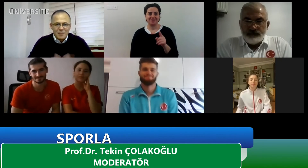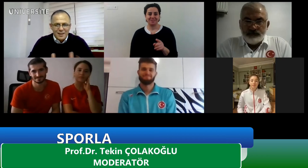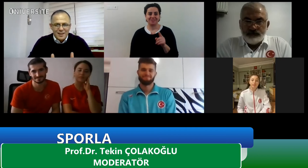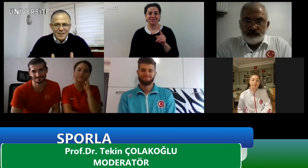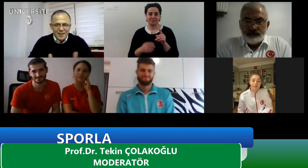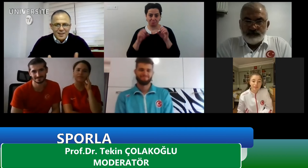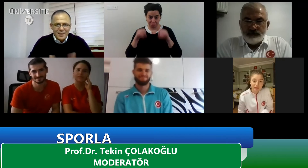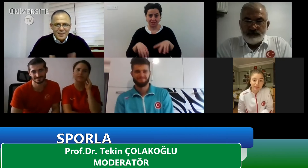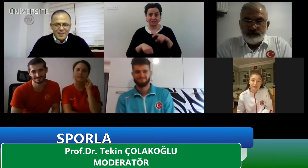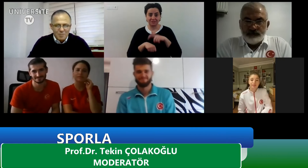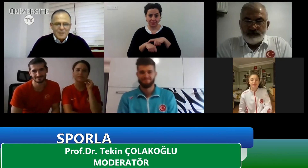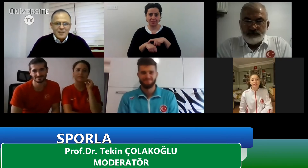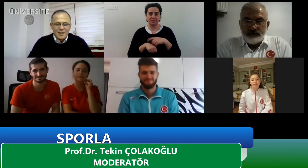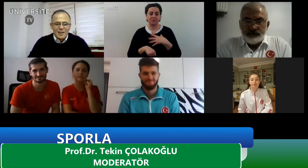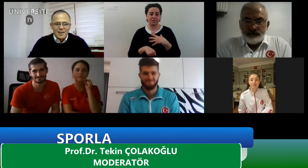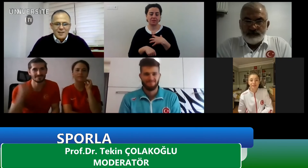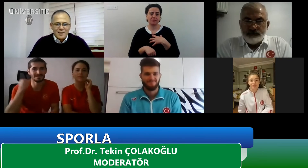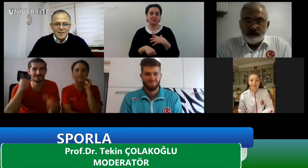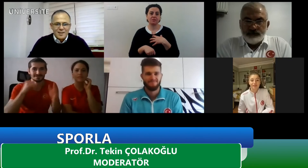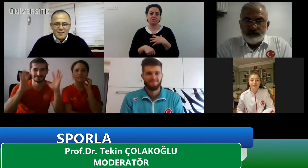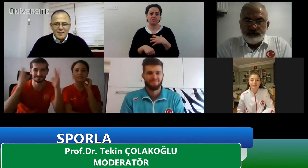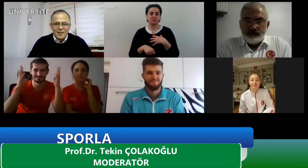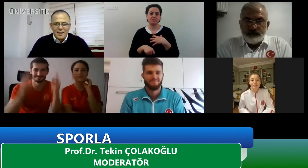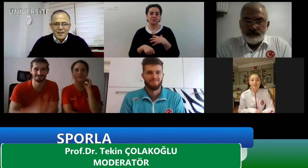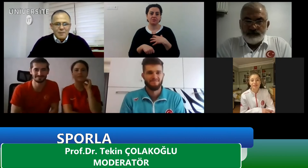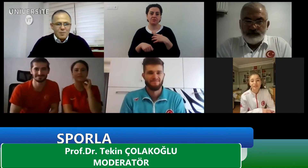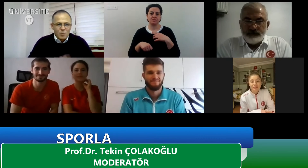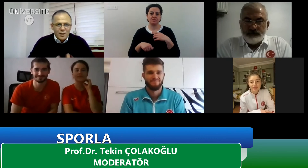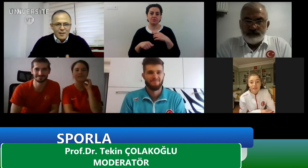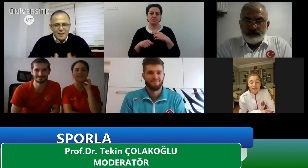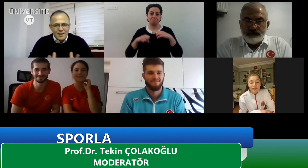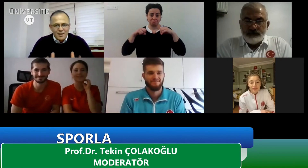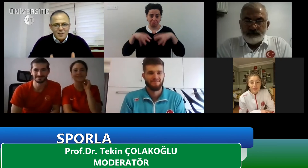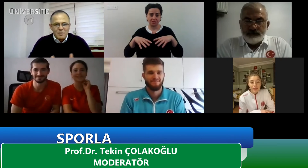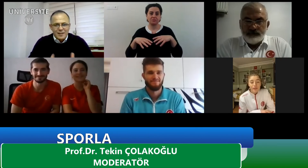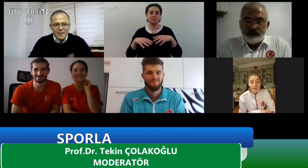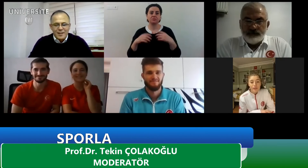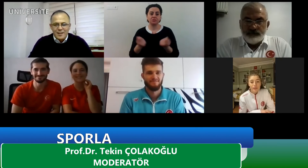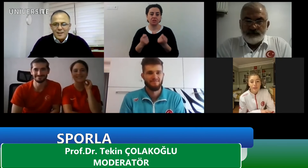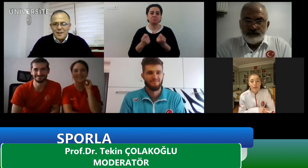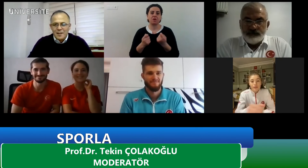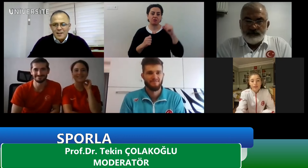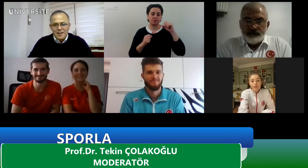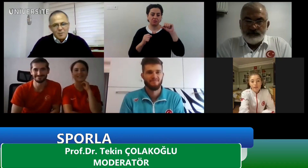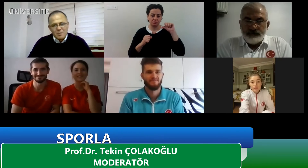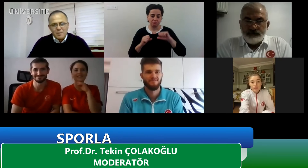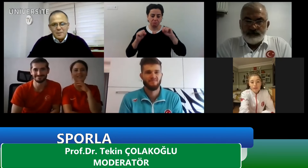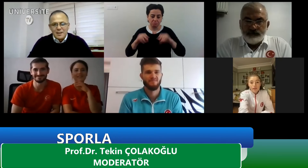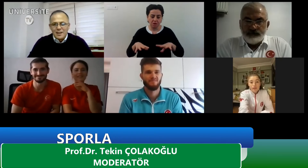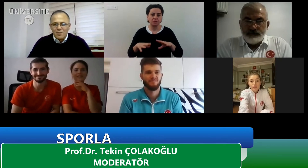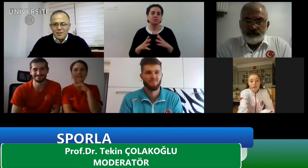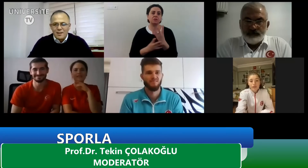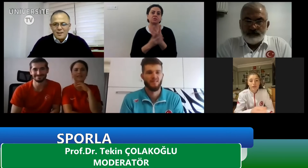Zaten bıraktığınız anda hepimiz için geçerli aslında, sadece sizin için değil. Evet, mücadeleyi, çalışmayı, gayreti